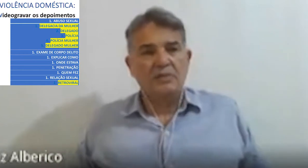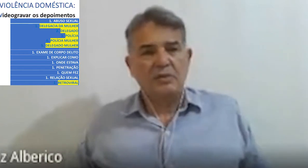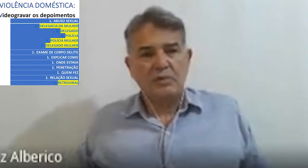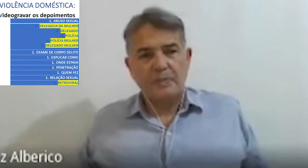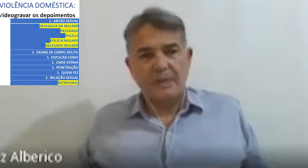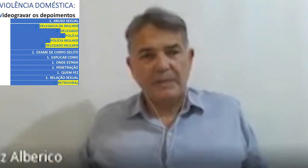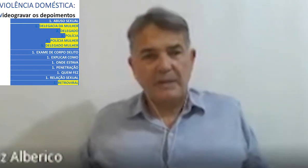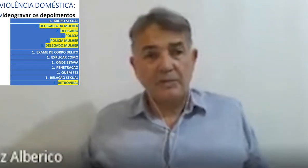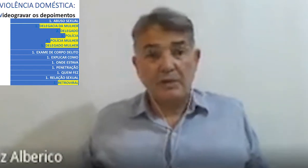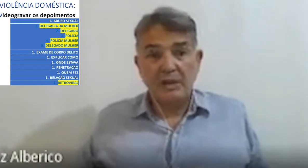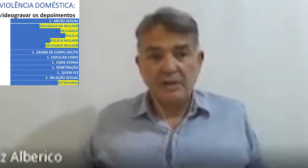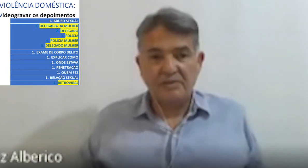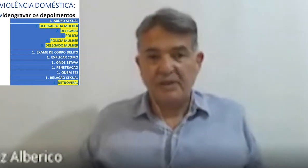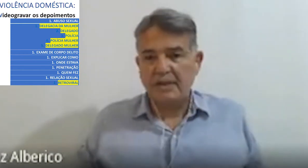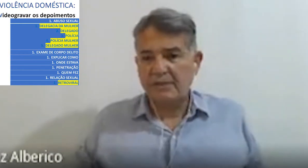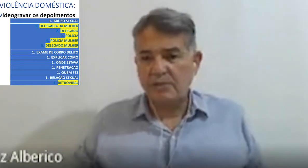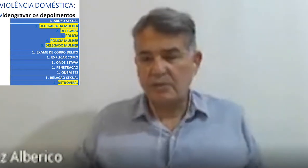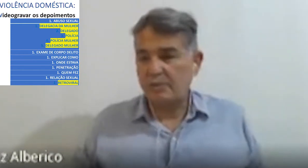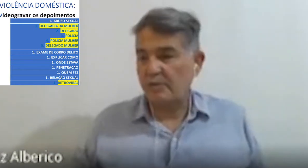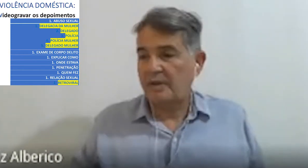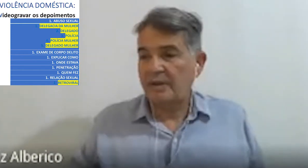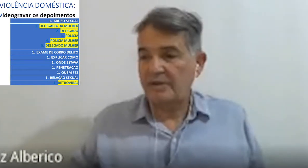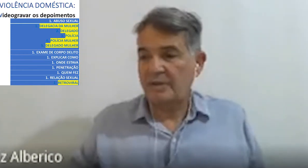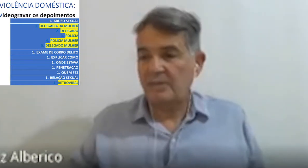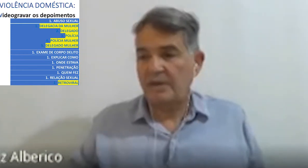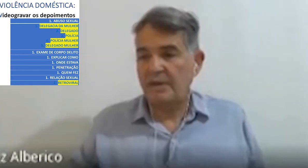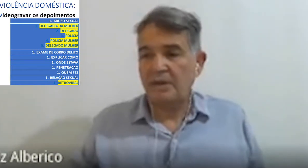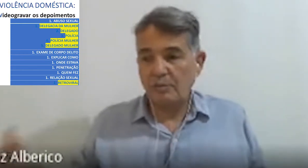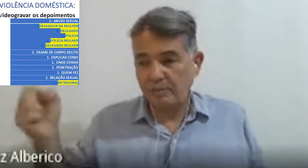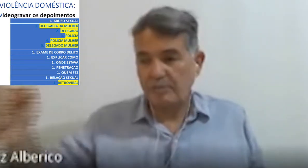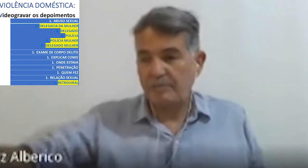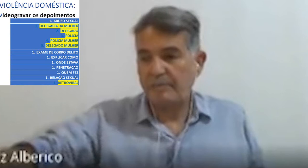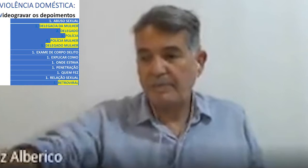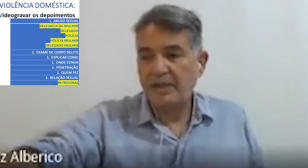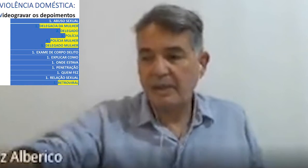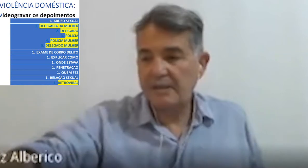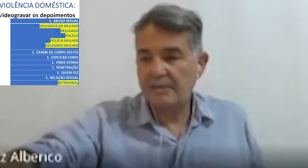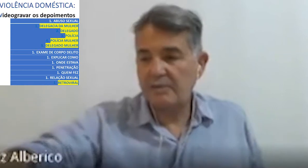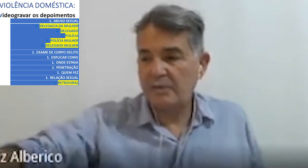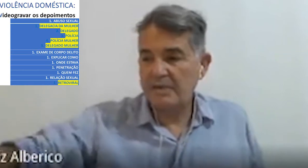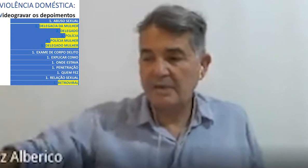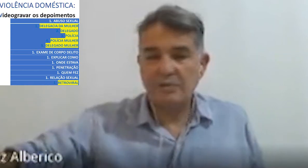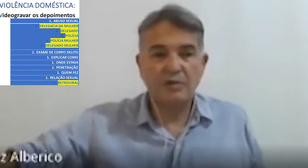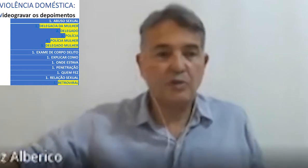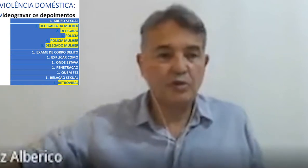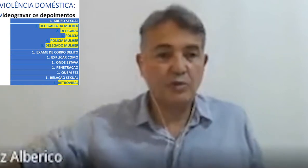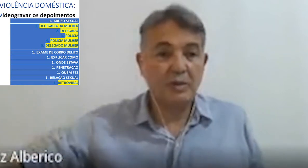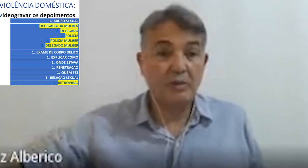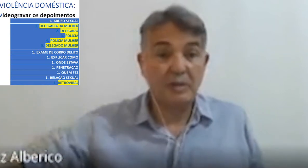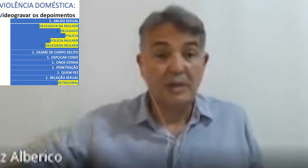Nos encontros passados, alguém tinha falado sobre violência da mulher e eu peguei essa informação e fui construindo